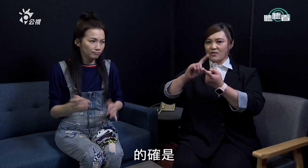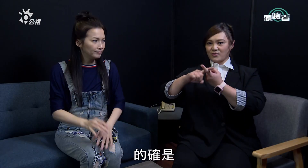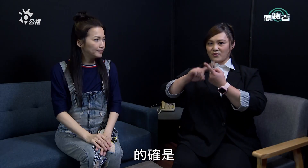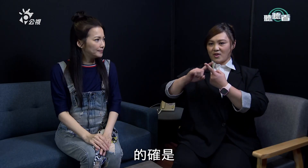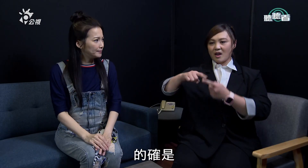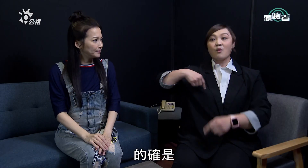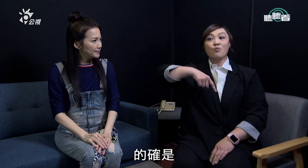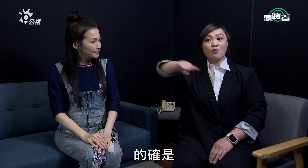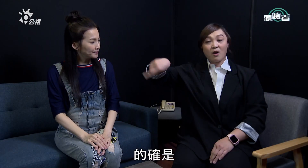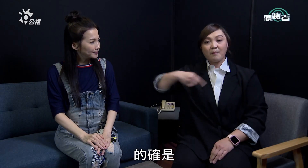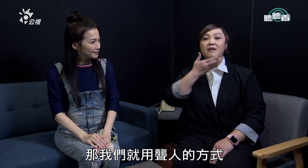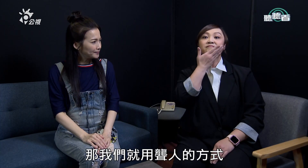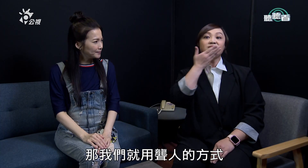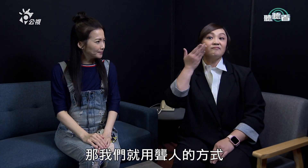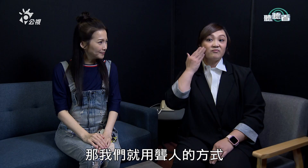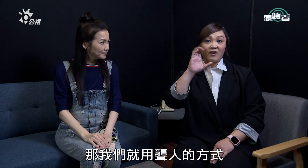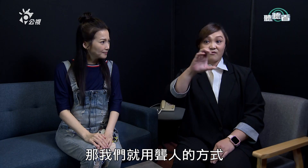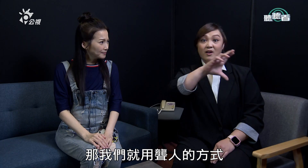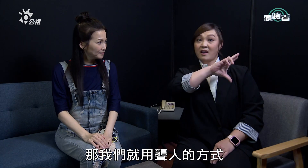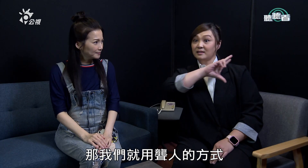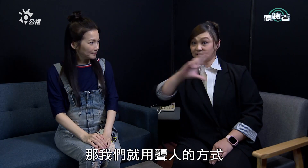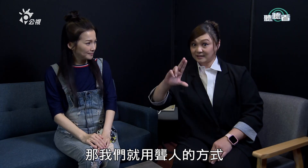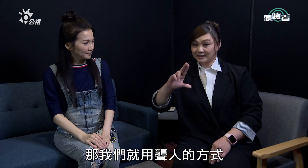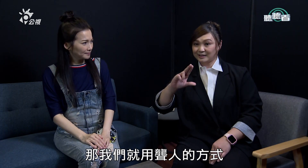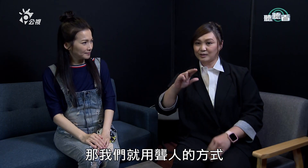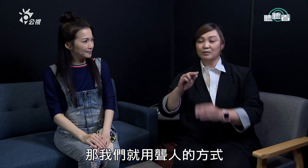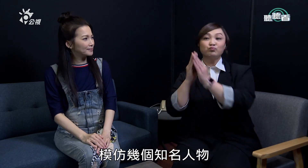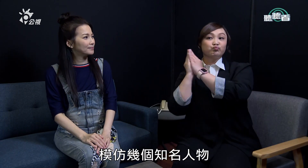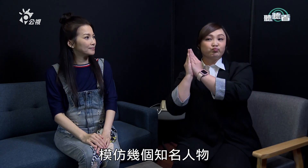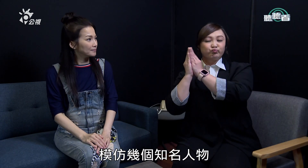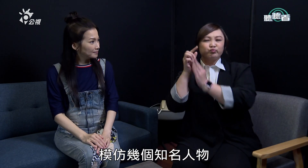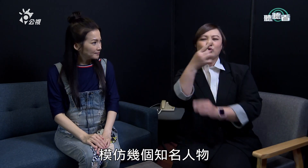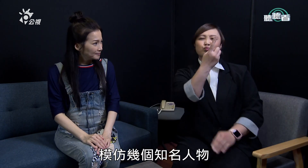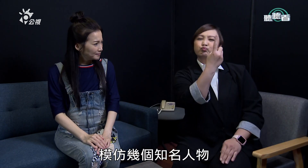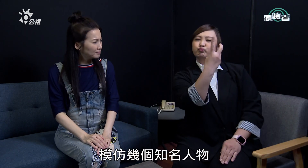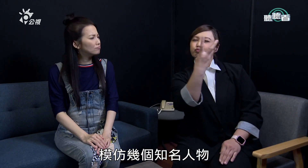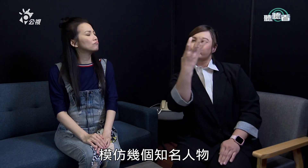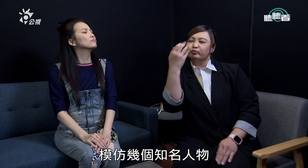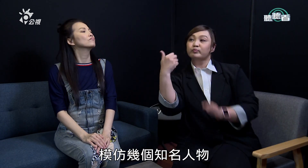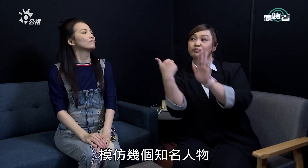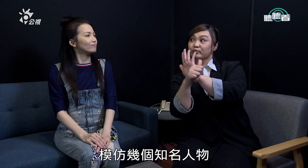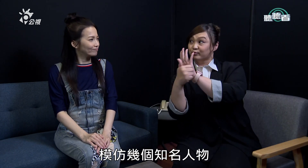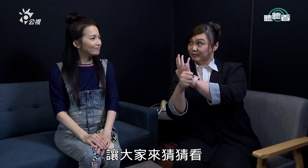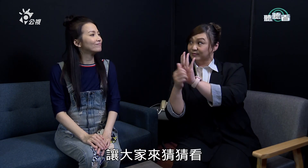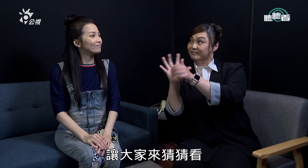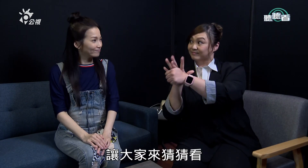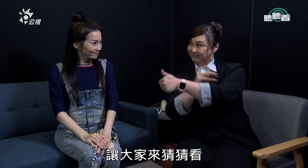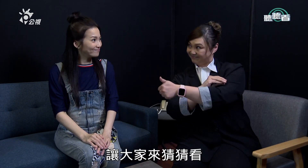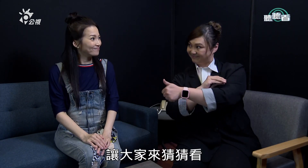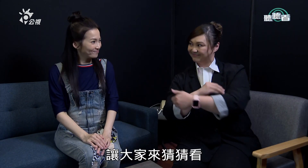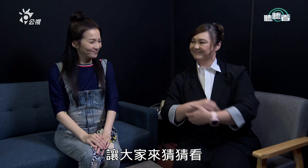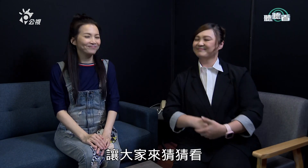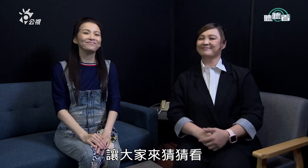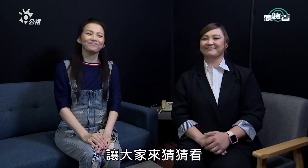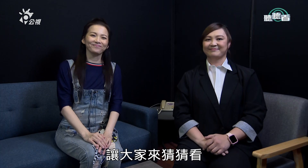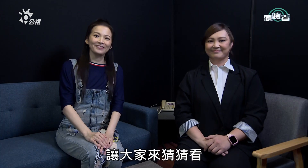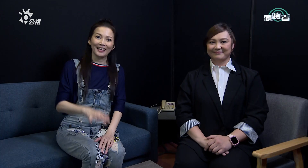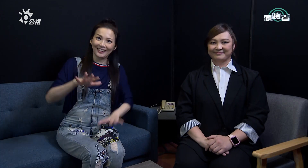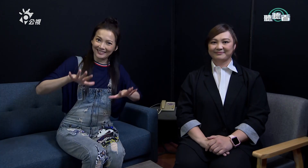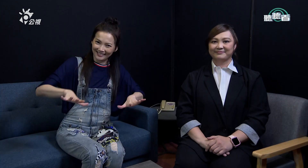的确是啊，那我们就用聋人的方式模仿几个知名人物，让大家来猜猜看啊。